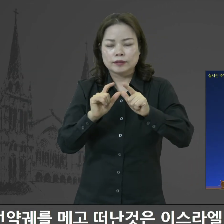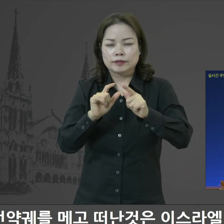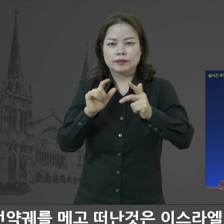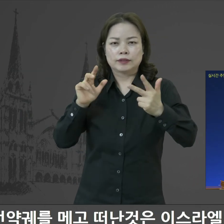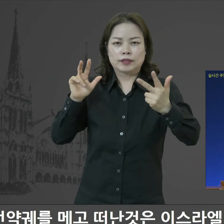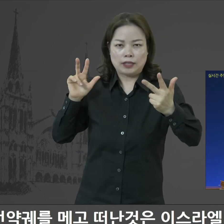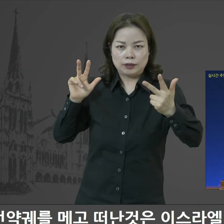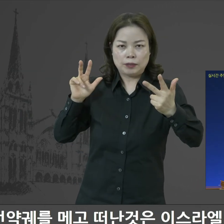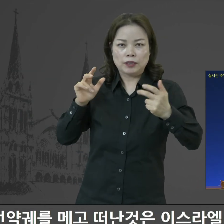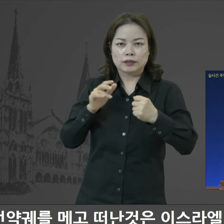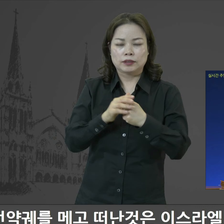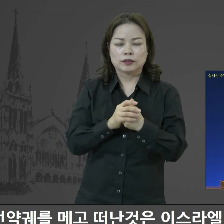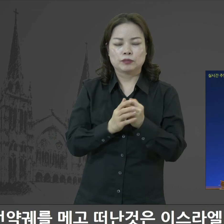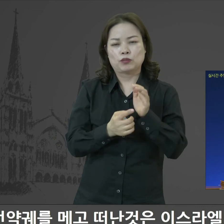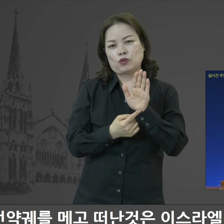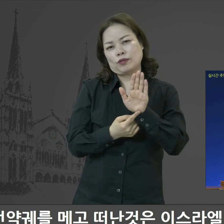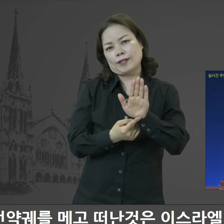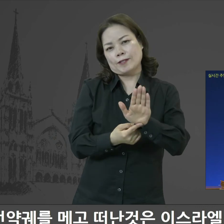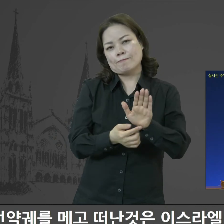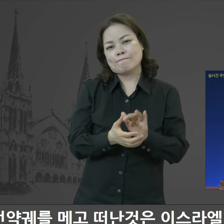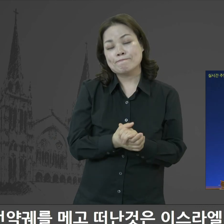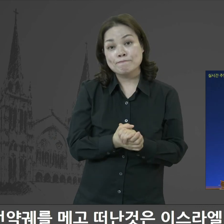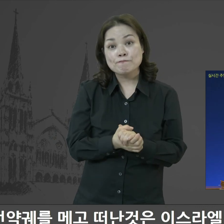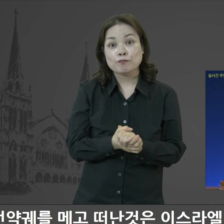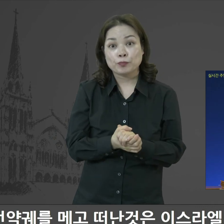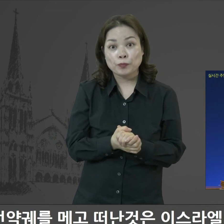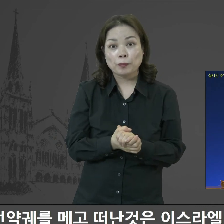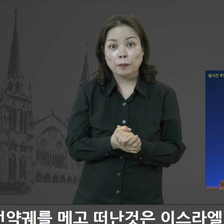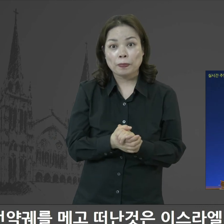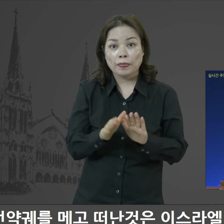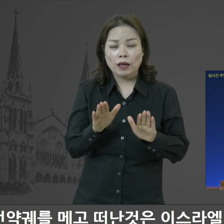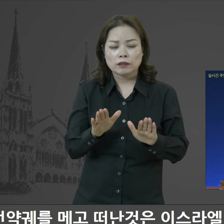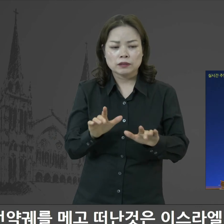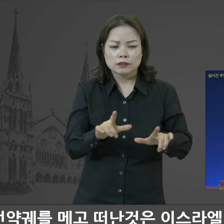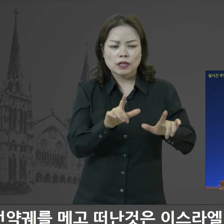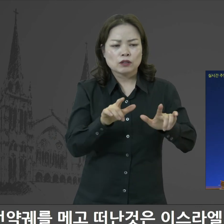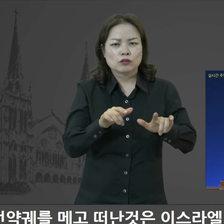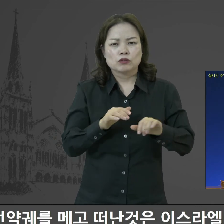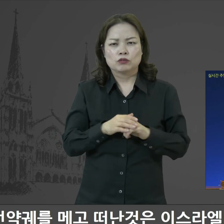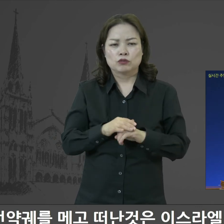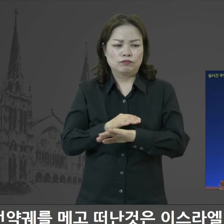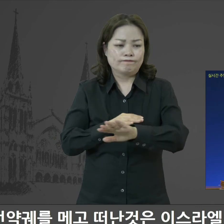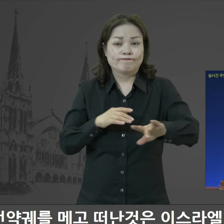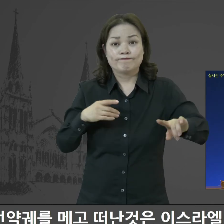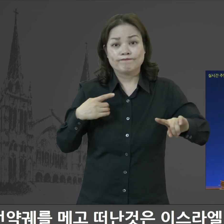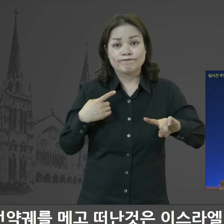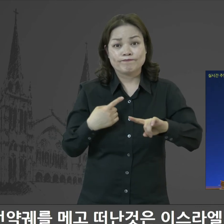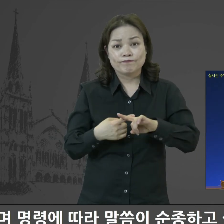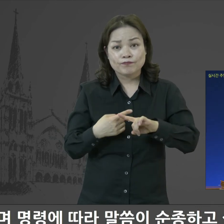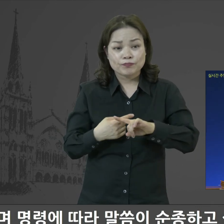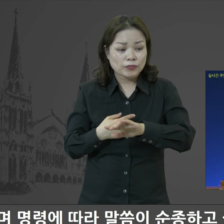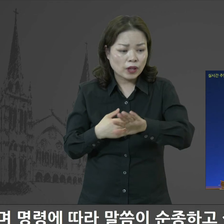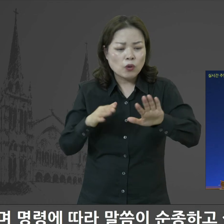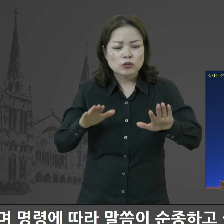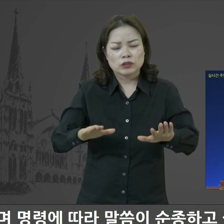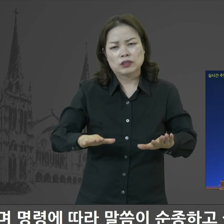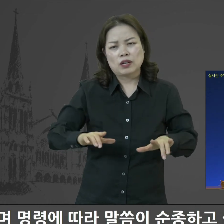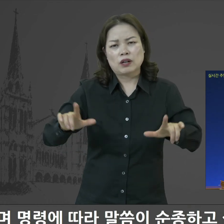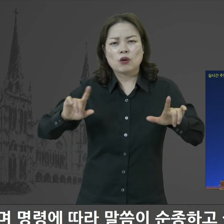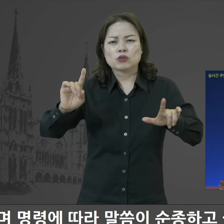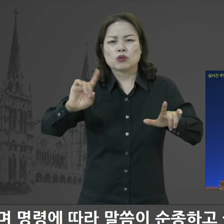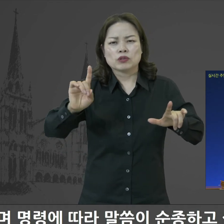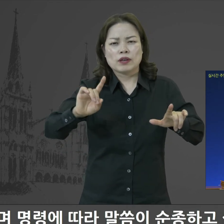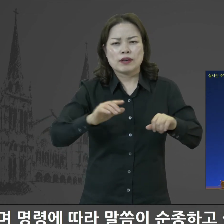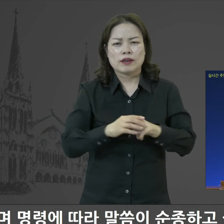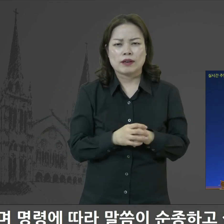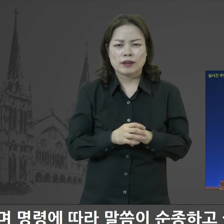다짐하는 그들의 표현이었습니다. 그렇다면 현 시대를 살아가고 있는 우리는, 여러분, 오늘날 어떻게